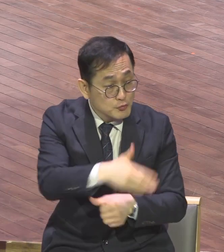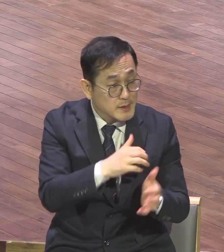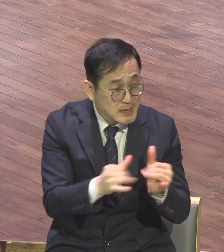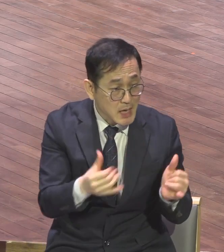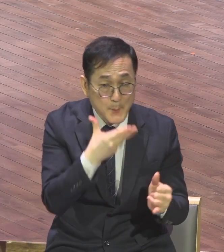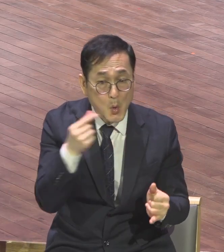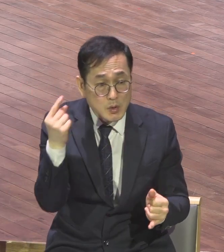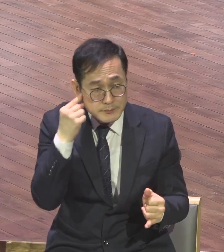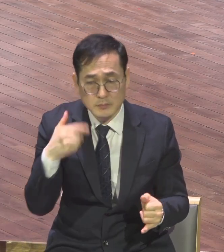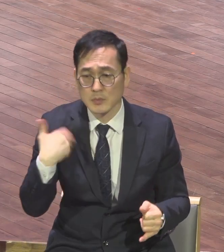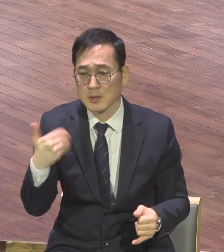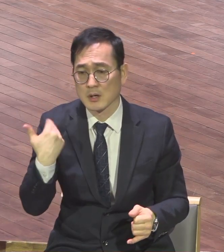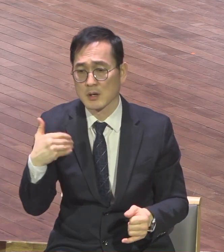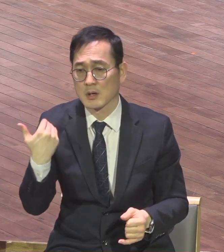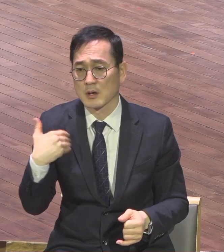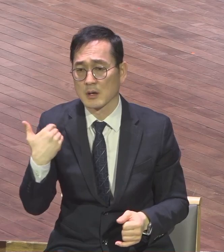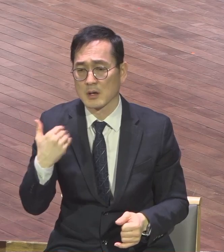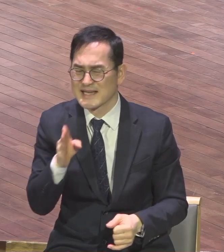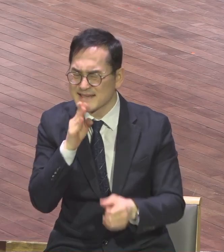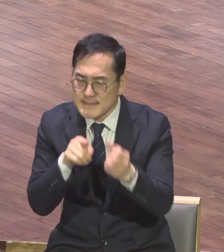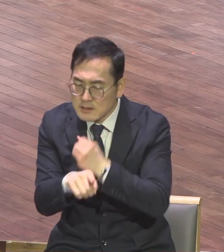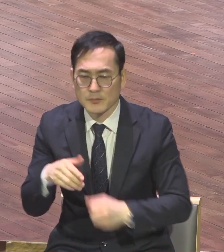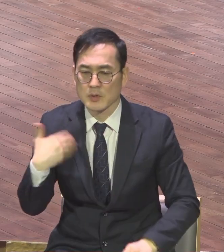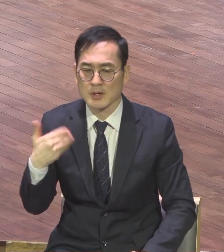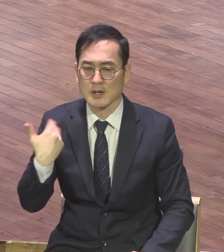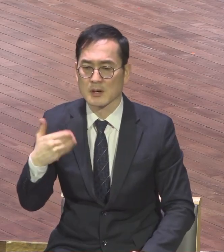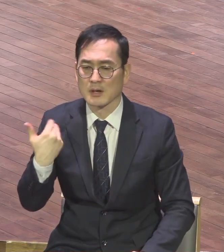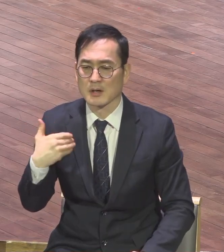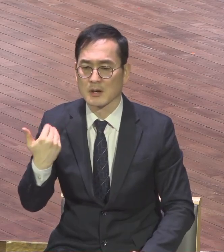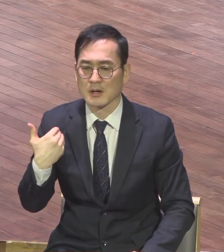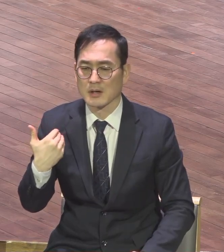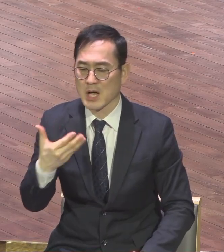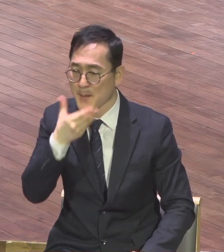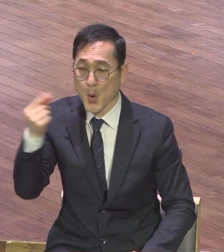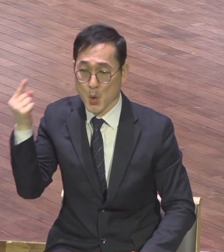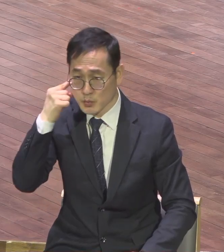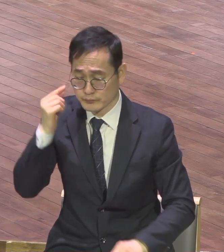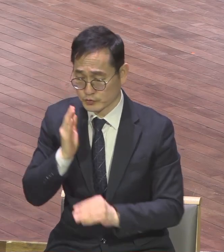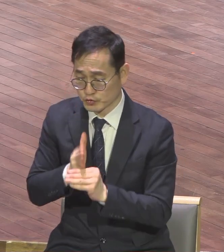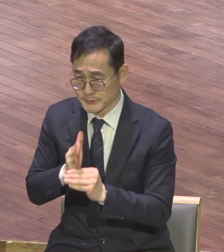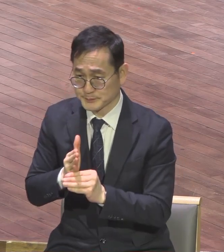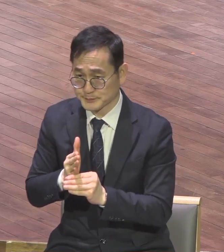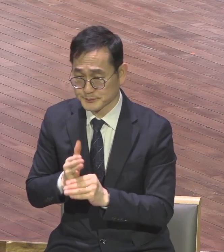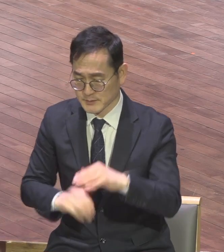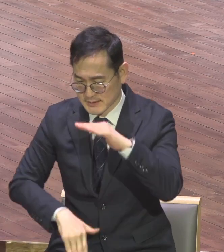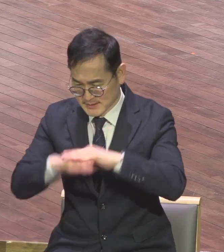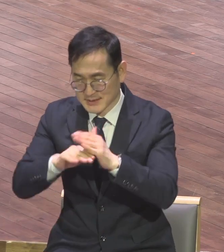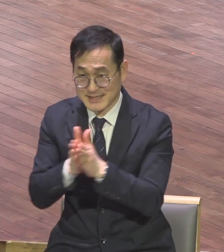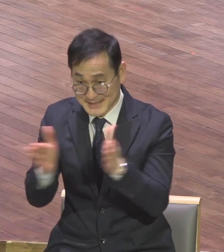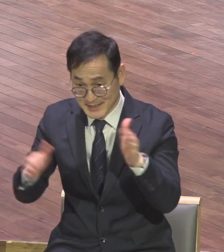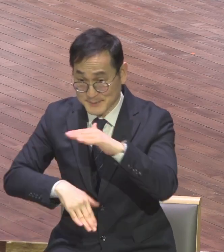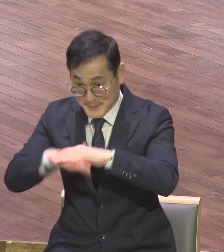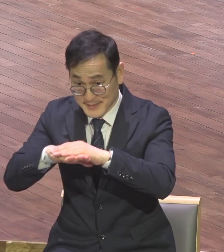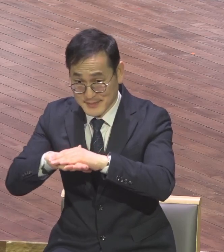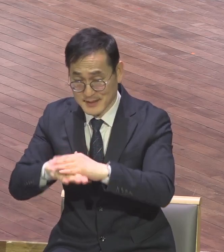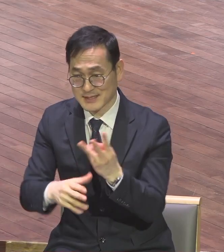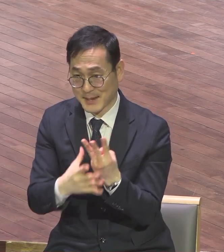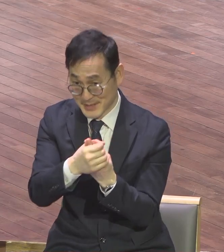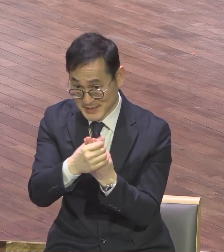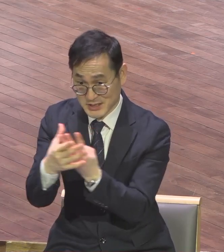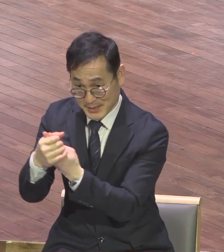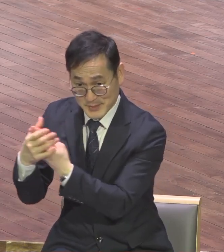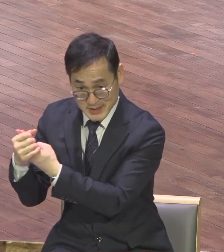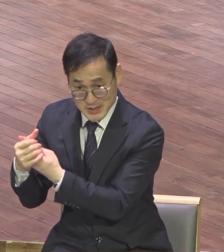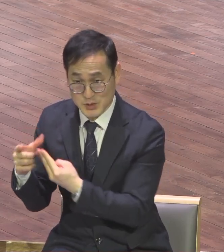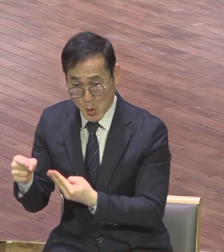오해하고 고통 속에 있습니다. 복음 운동의 플랫폼이 되어지는 시작이 바로 스타트만 운동, 3인 1조 운동, 4천